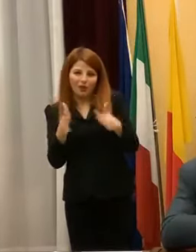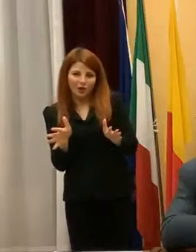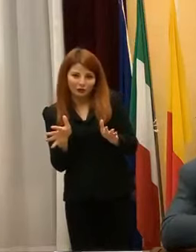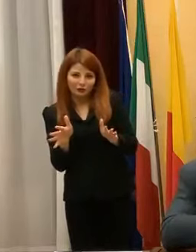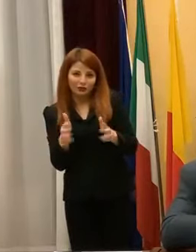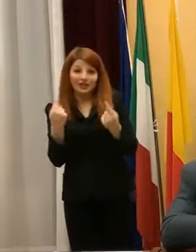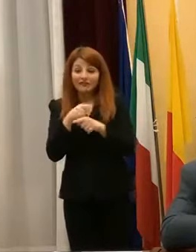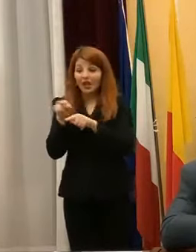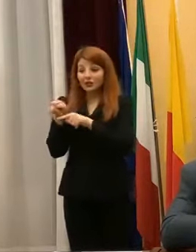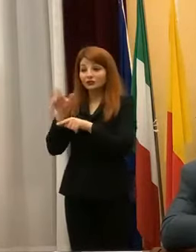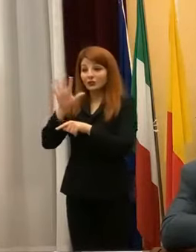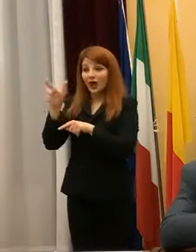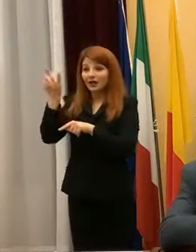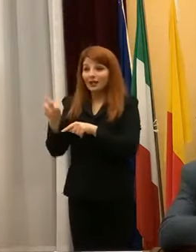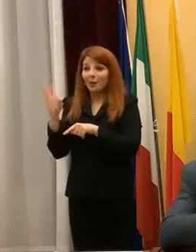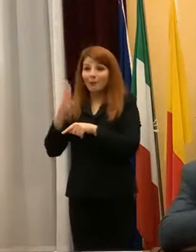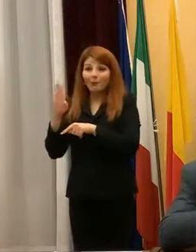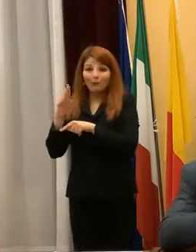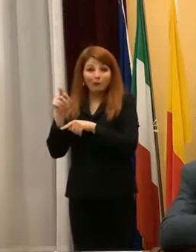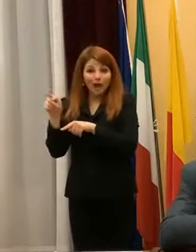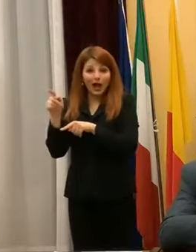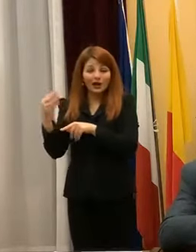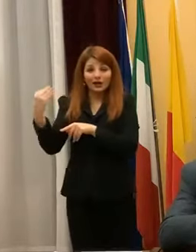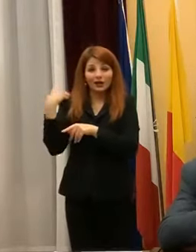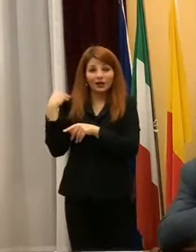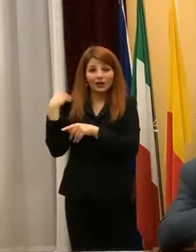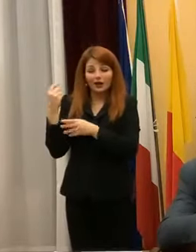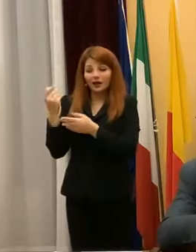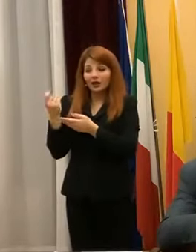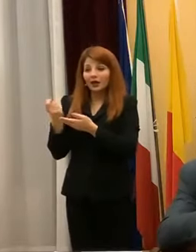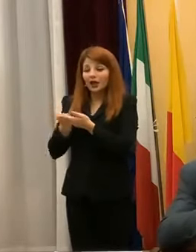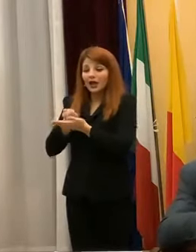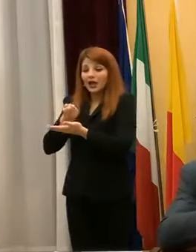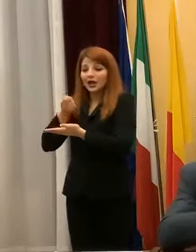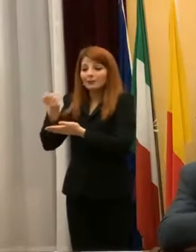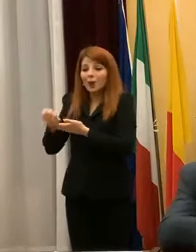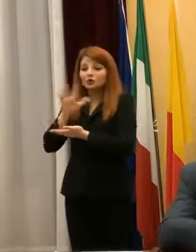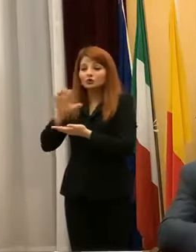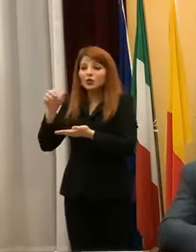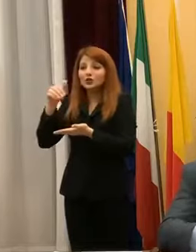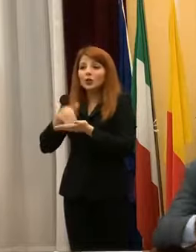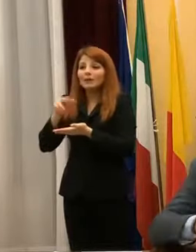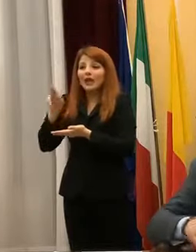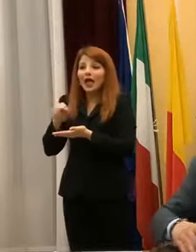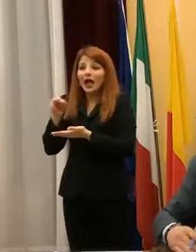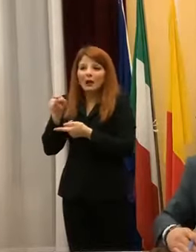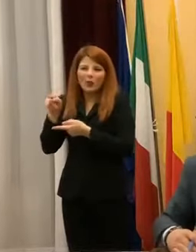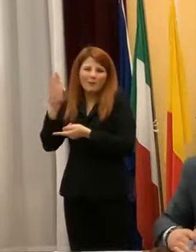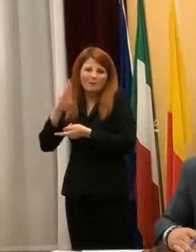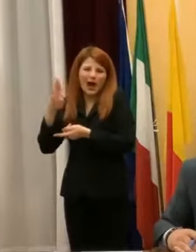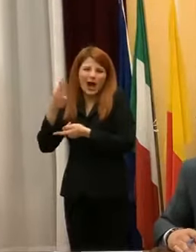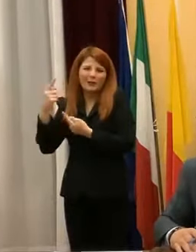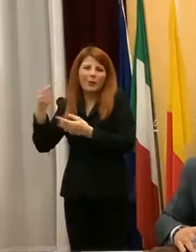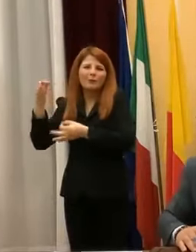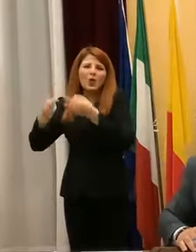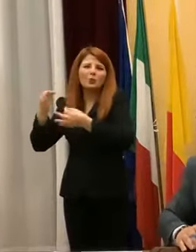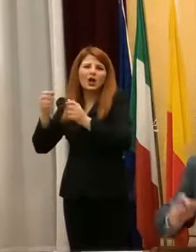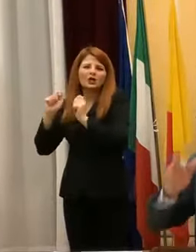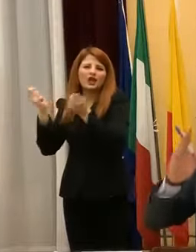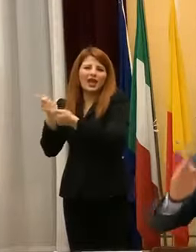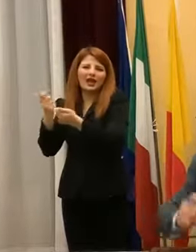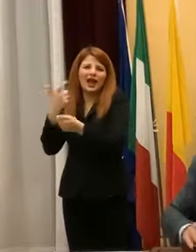euro, e non solo mi ha chiesto 500.000 euro Barbaro, che è il procuratore generale, quindi pensate se